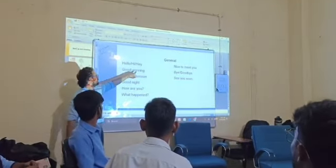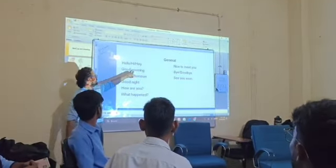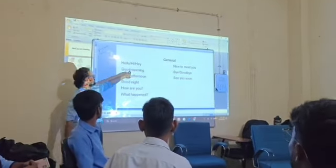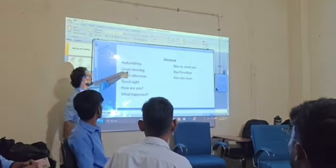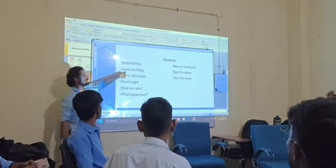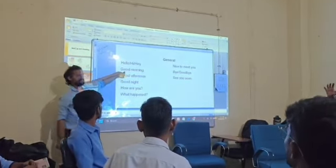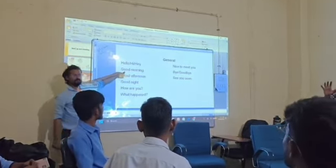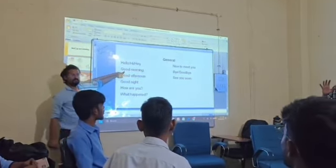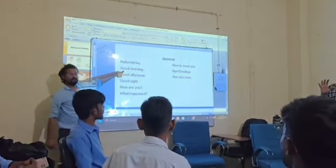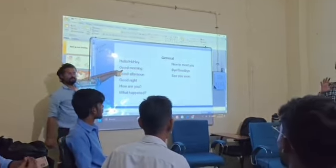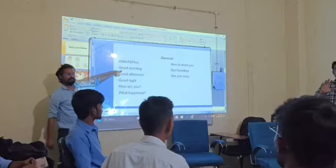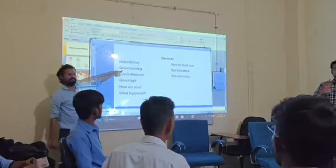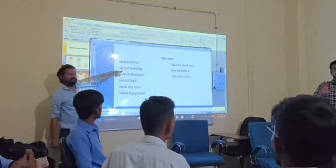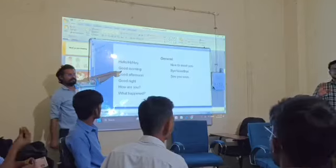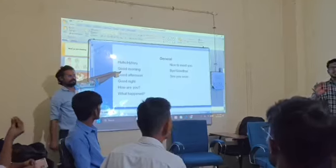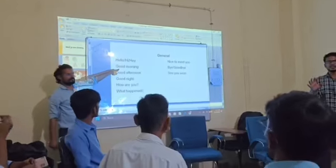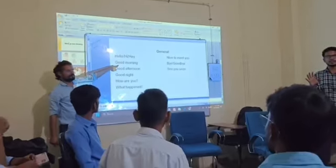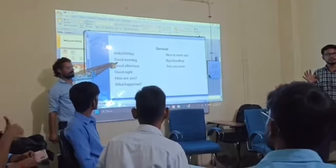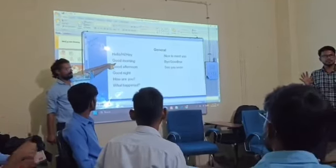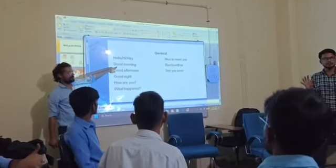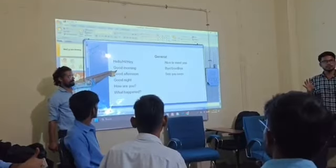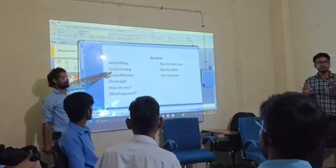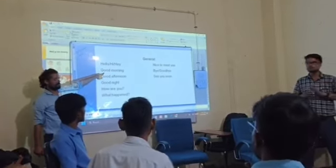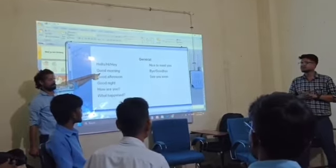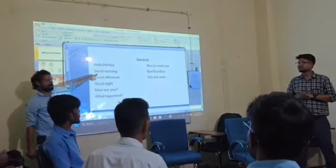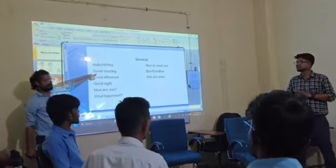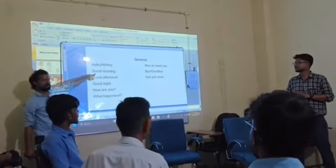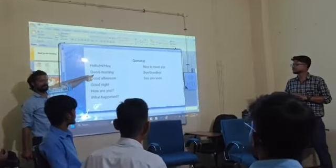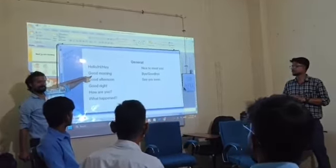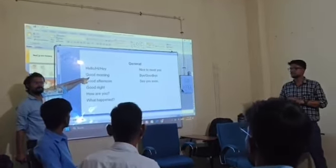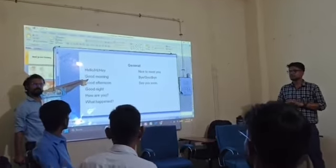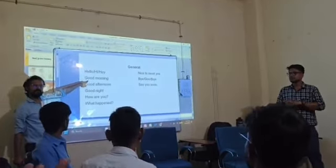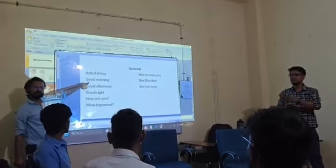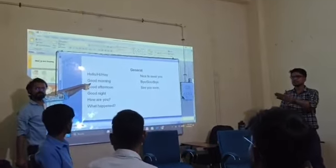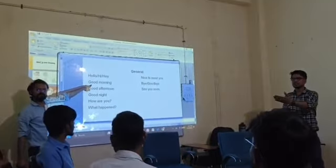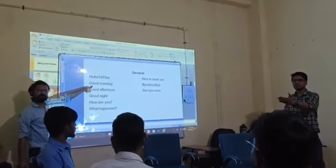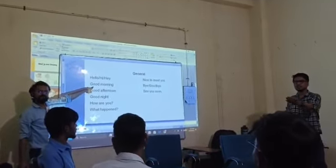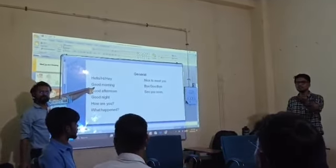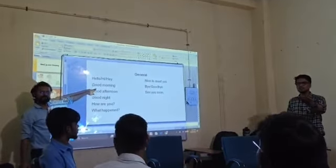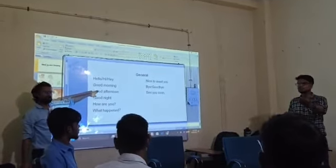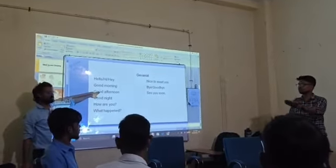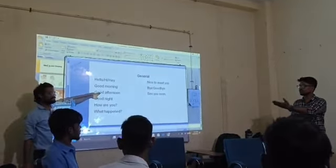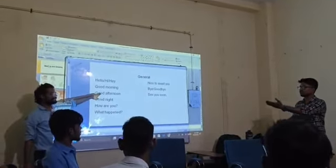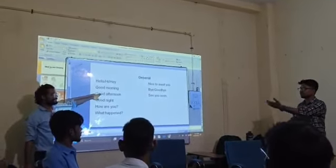ये सब ऑलमोस्ट आप लोगों को बताया गया है असेंबली में। एक एक करके बता दो, आप सर को दिखाओ,